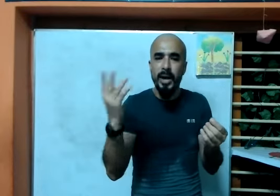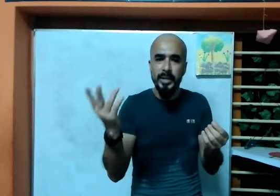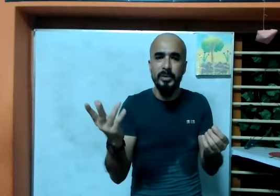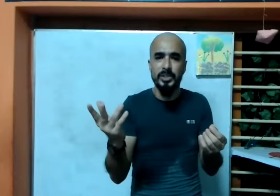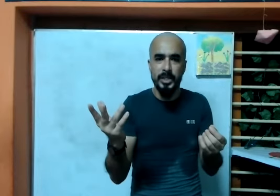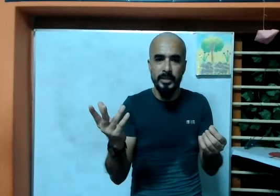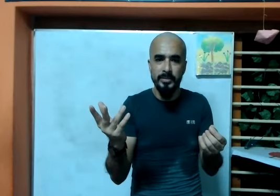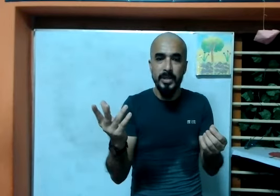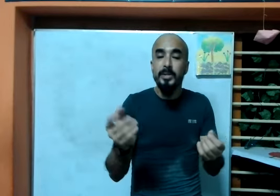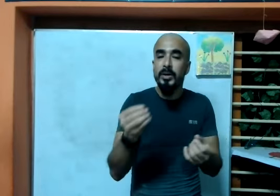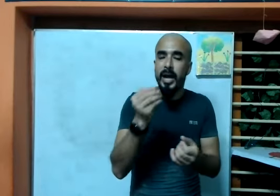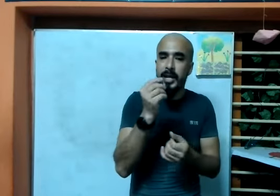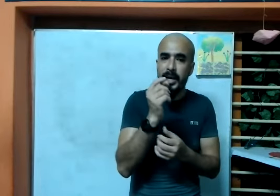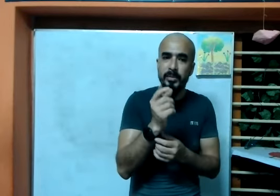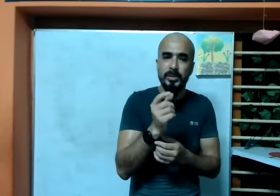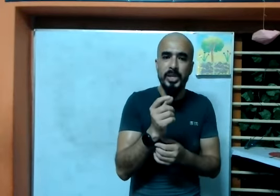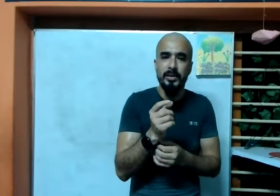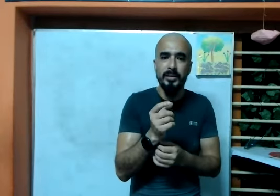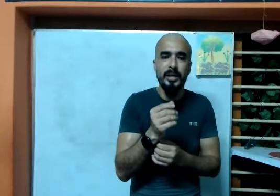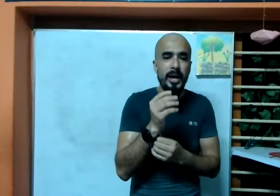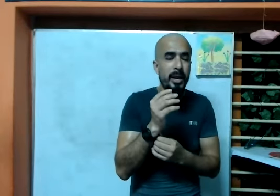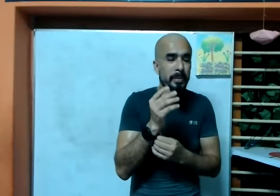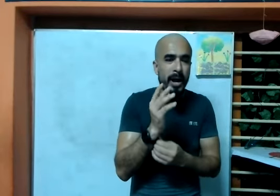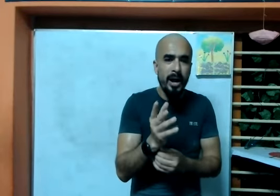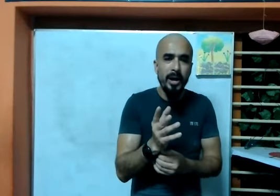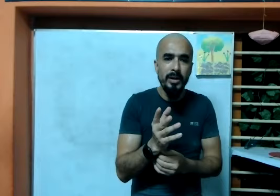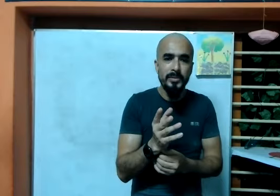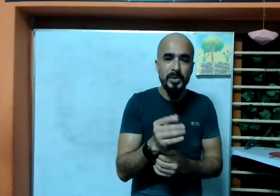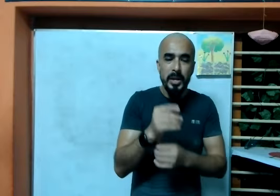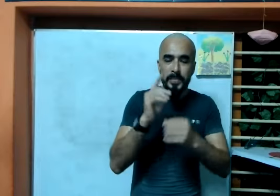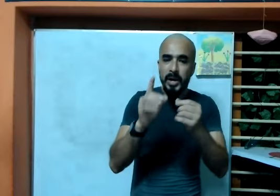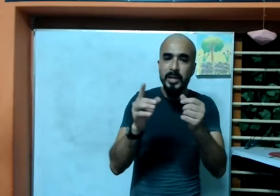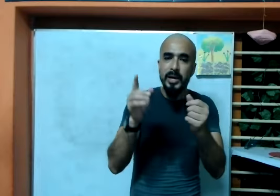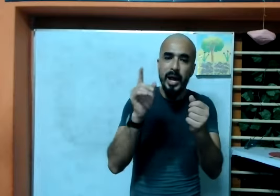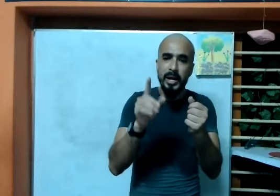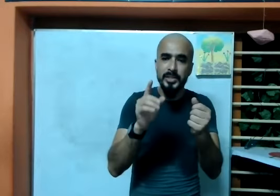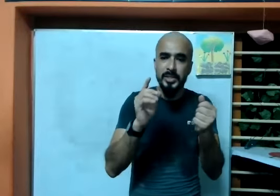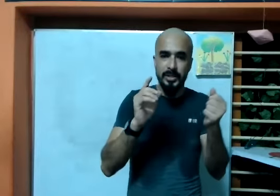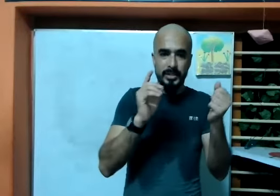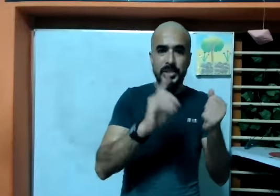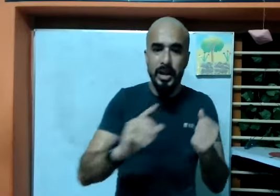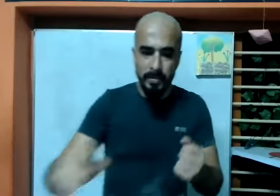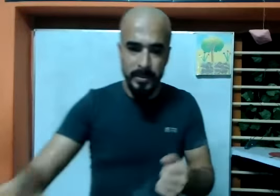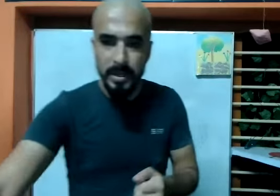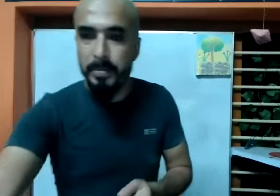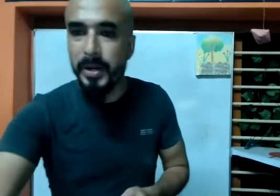মাকে বলছে, তখন নাহিয়ান বলছে এই কথা না, মা ব্রাদার আস্ট চারাব,